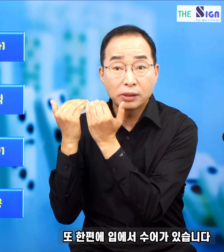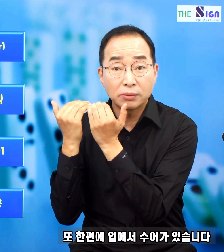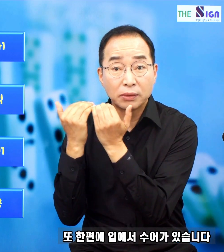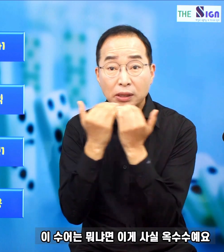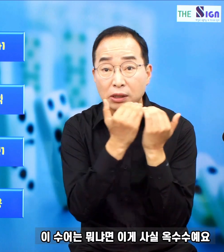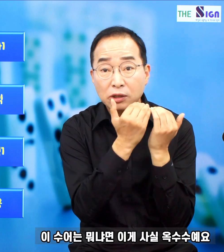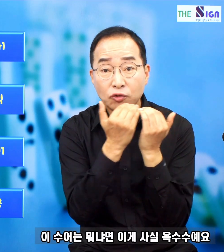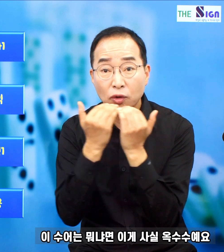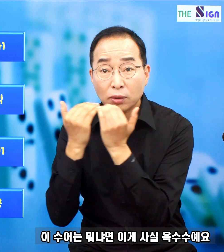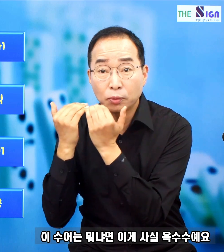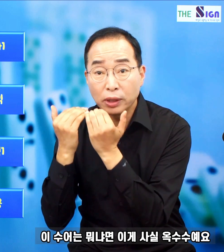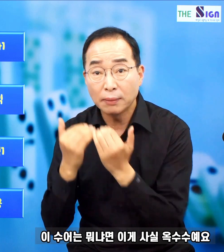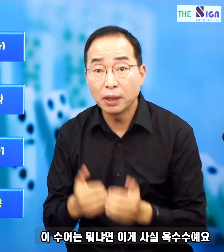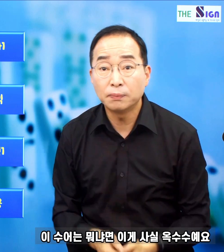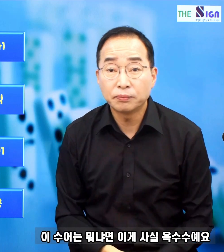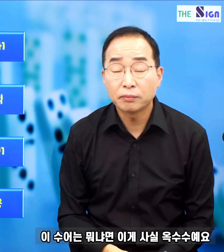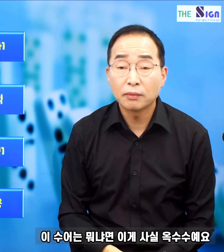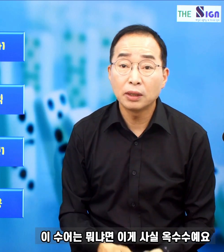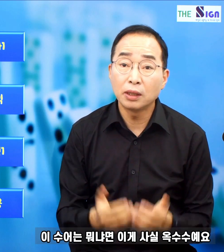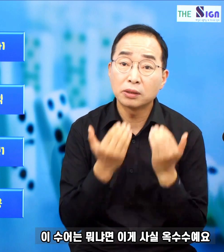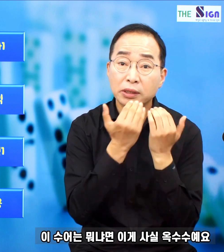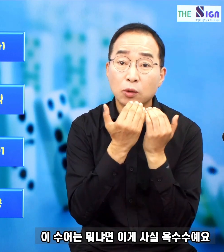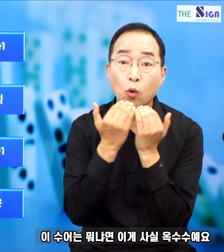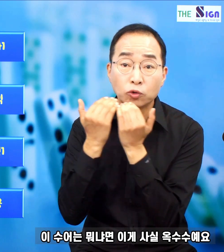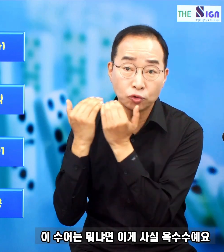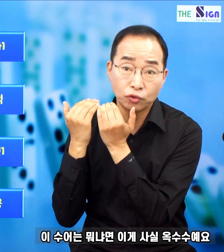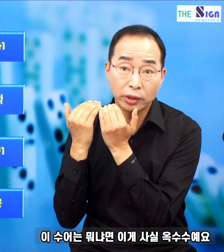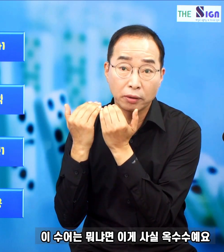있습니다. 이수화는 뭐냐면 이게 사실 옥수수예요.